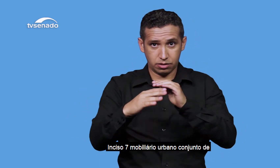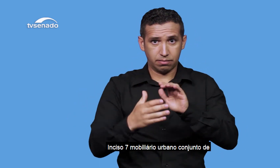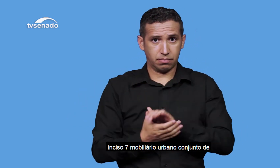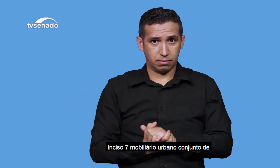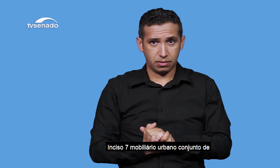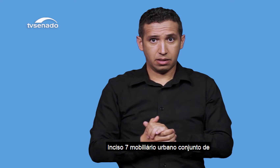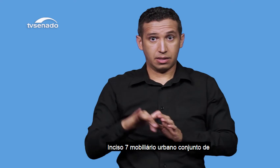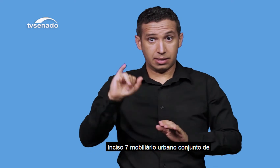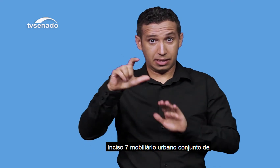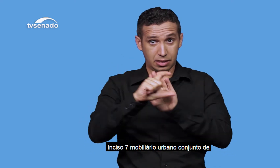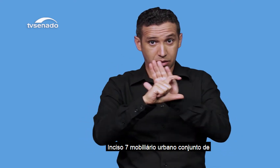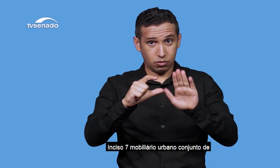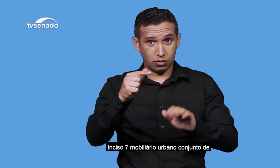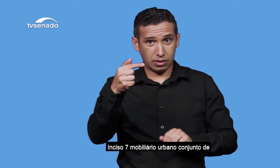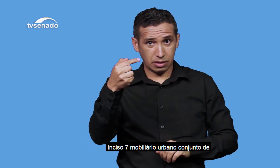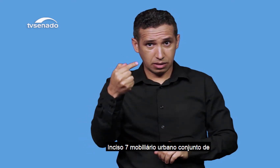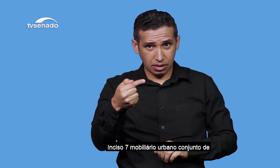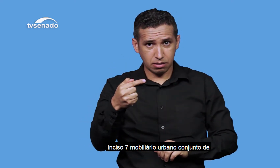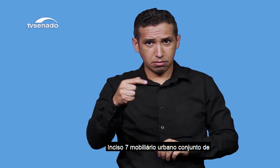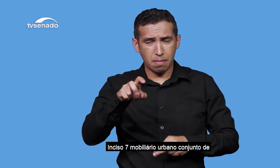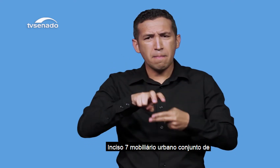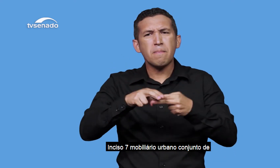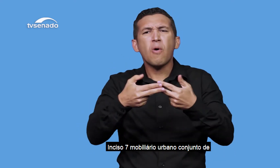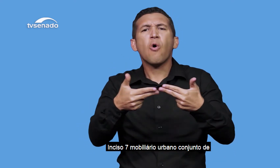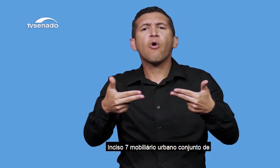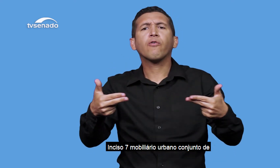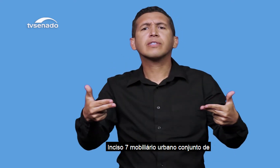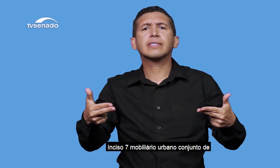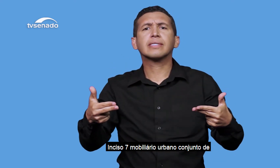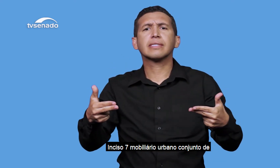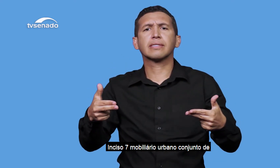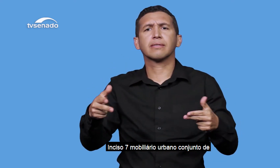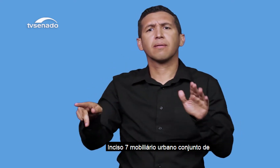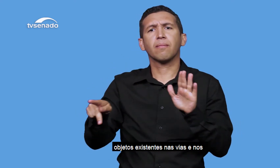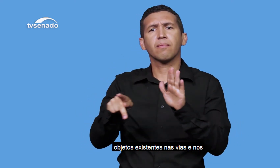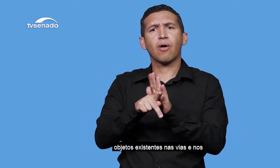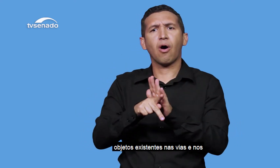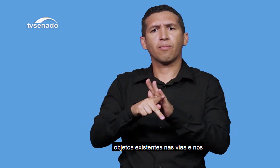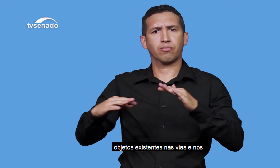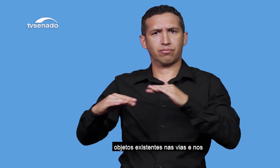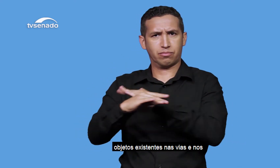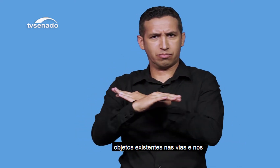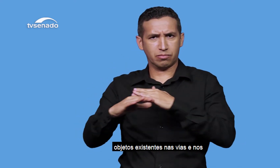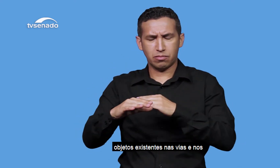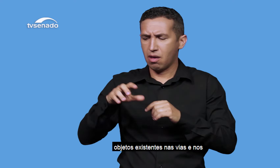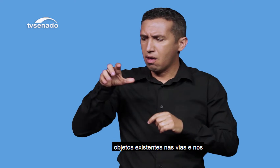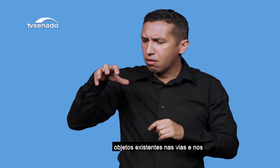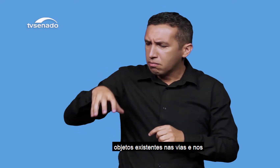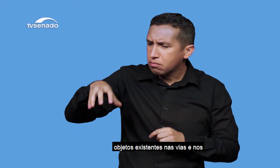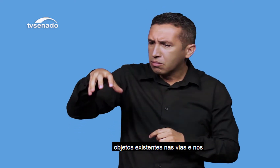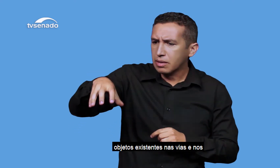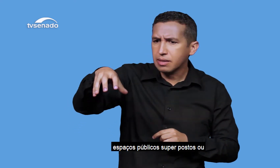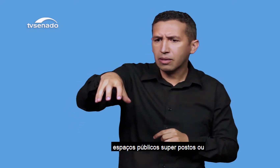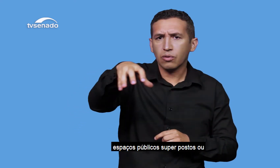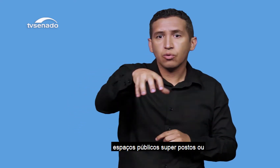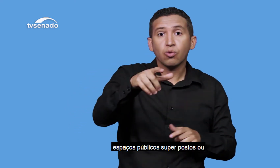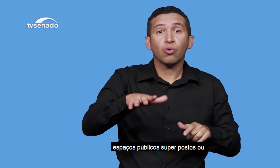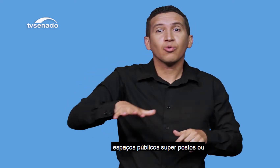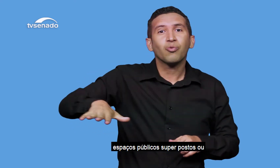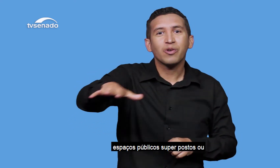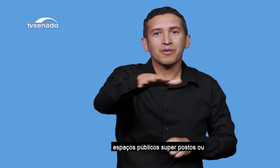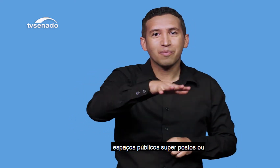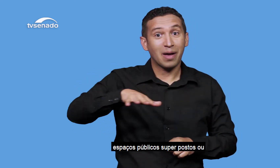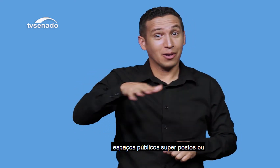inciso 7 mobiliário urbano conjunto de objetos existentes nas vias e nos espaços